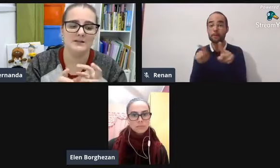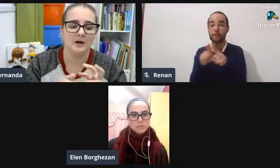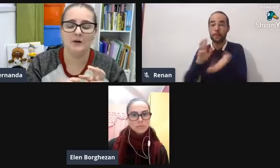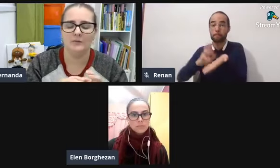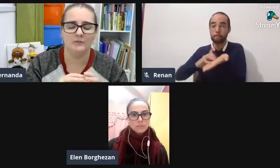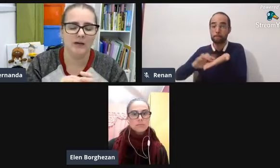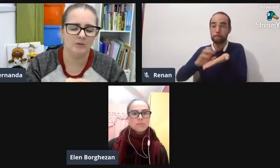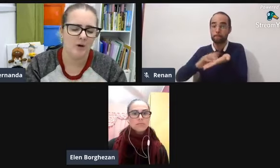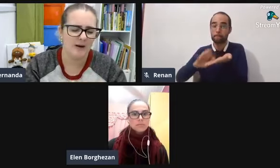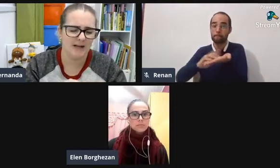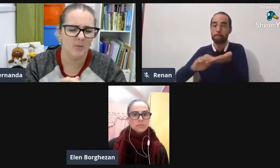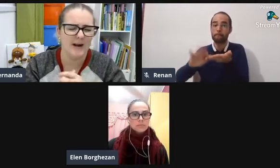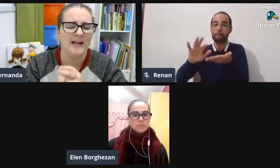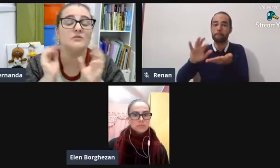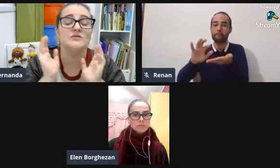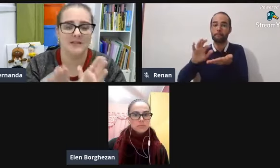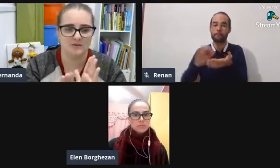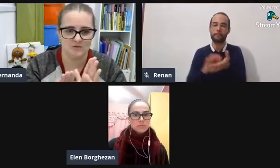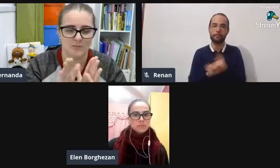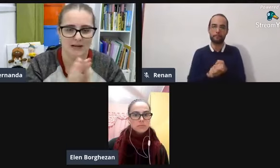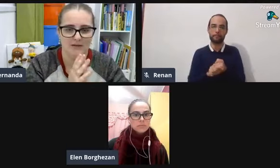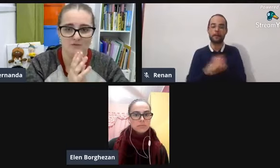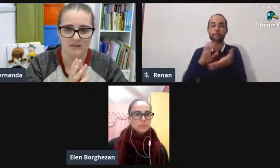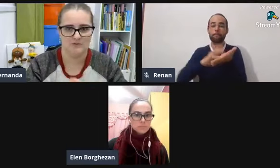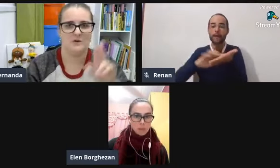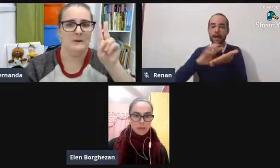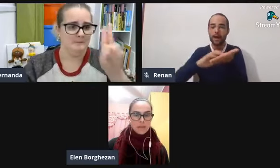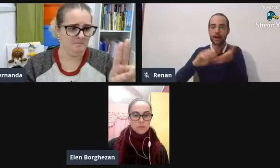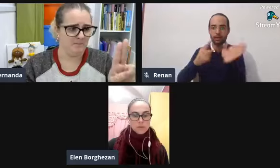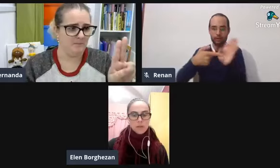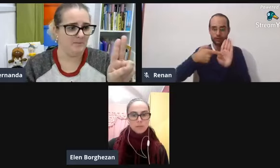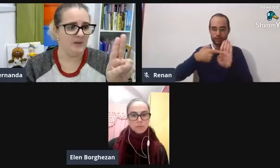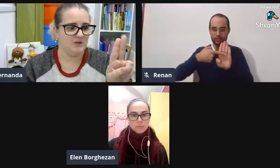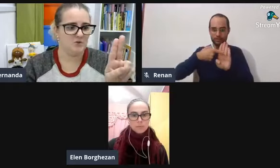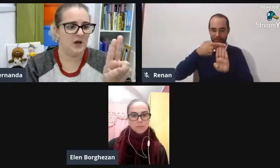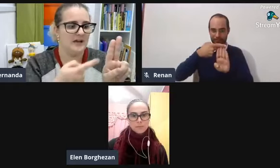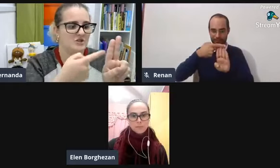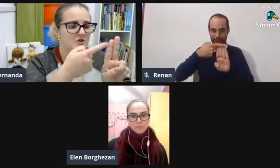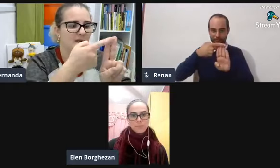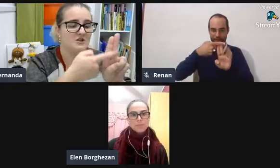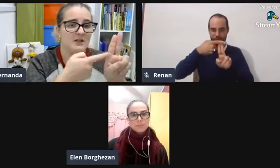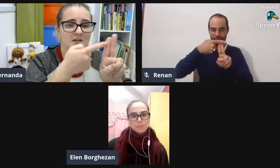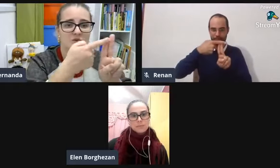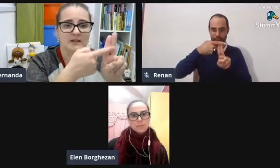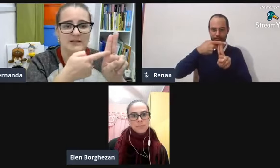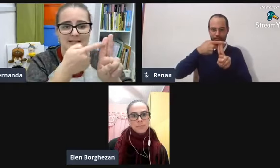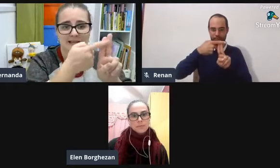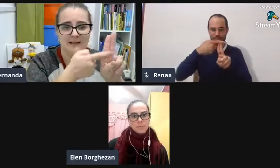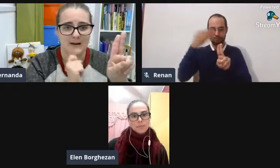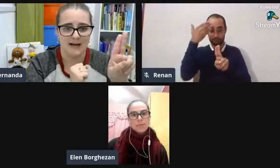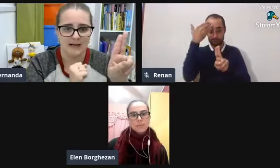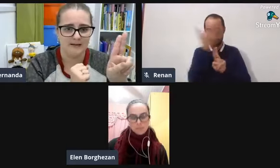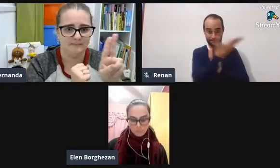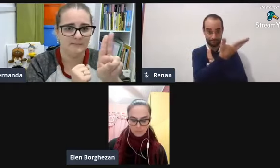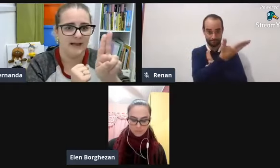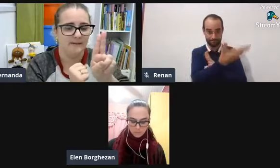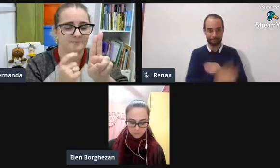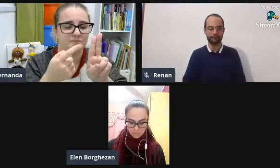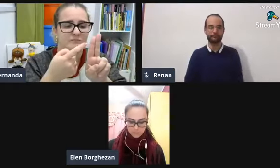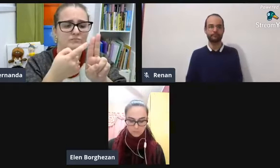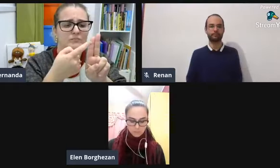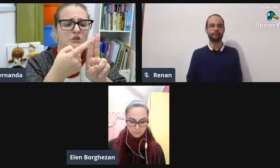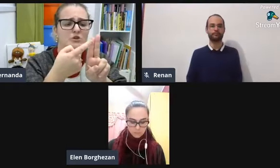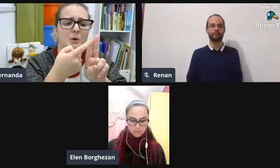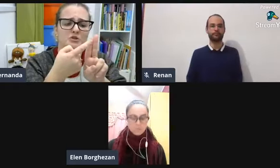Então, não é o braille nos dedos. O braille nos dedos. Braille nos dedos. A gente imagina que isso aqui é a célula braille,